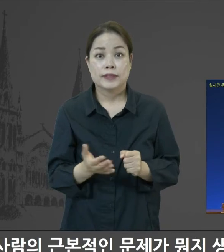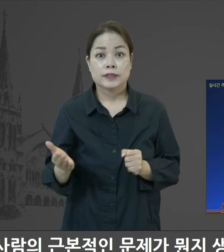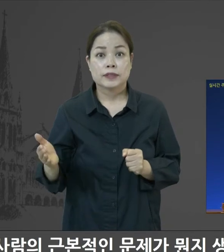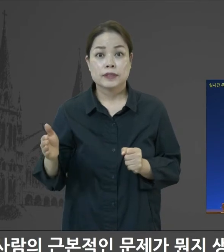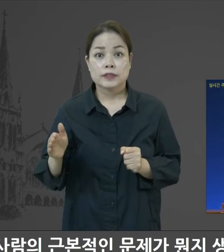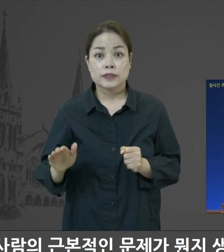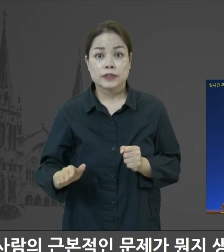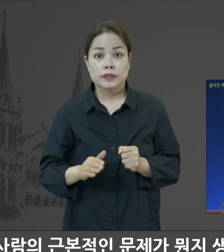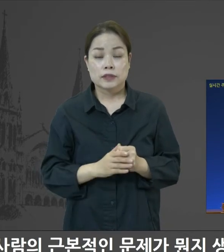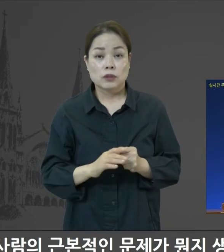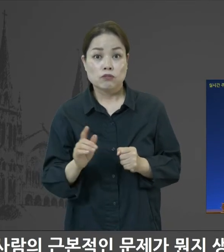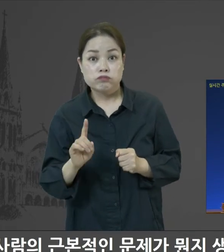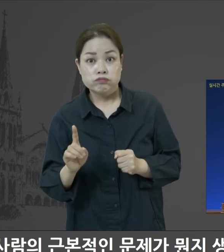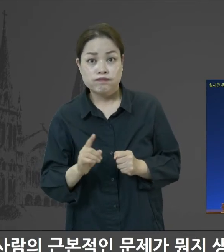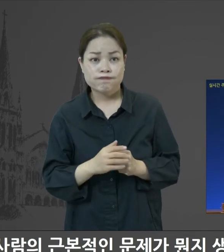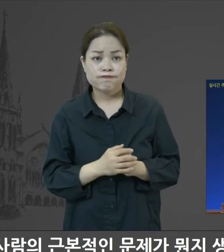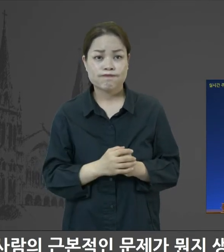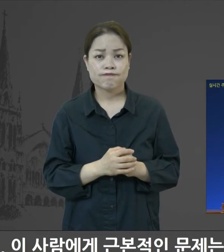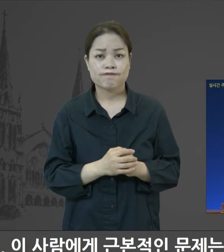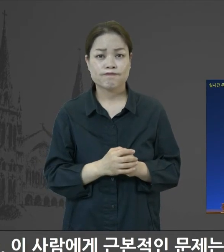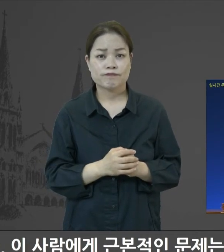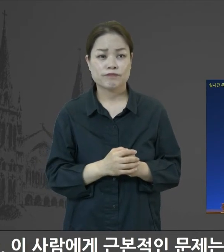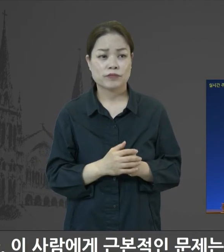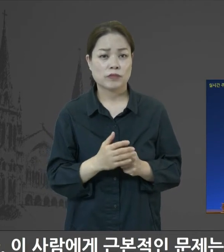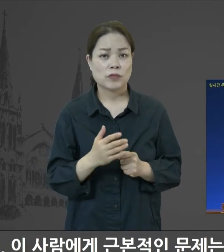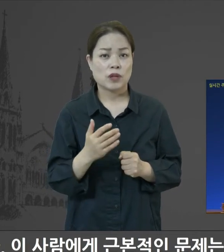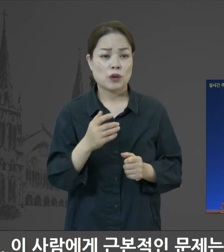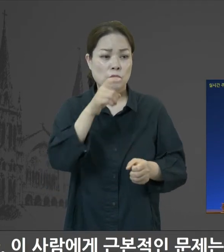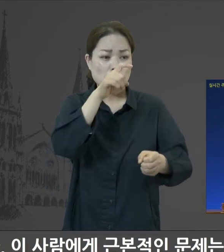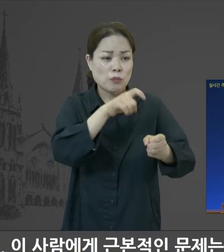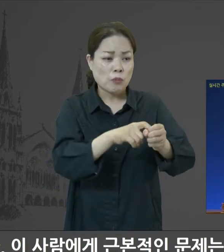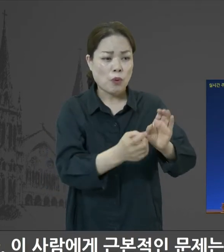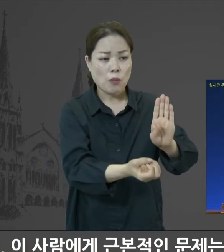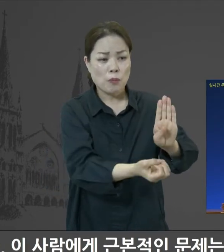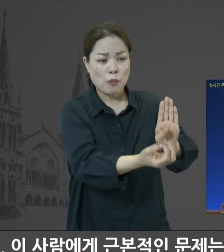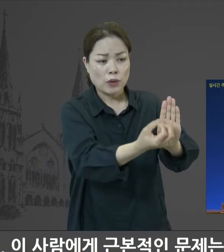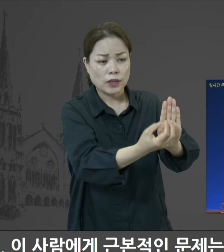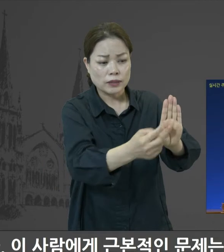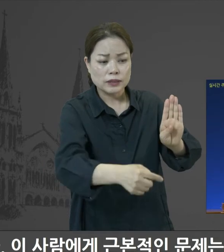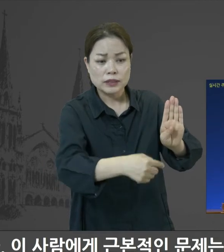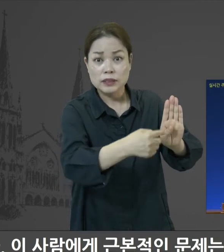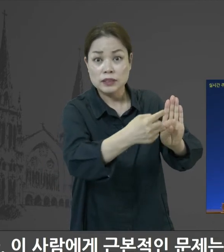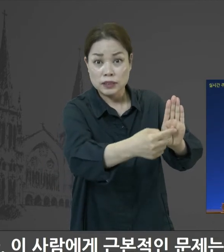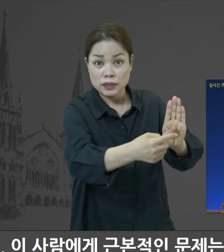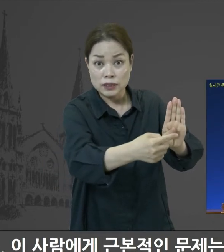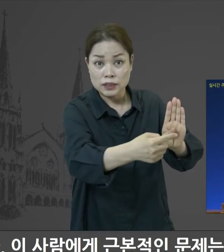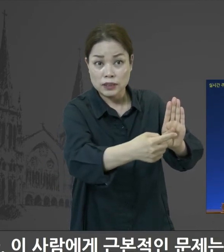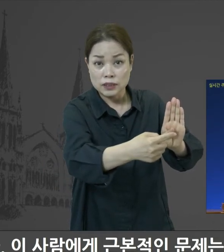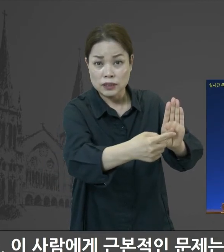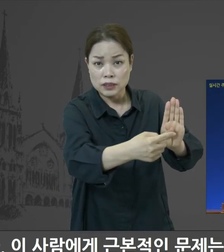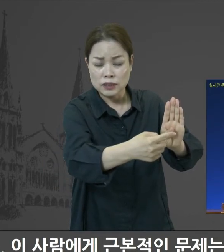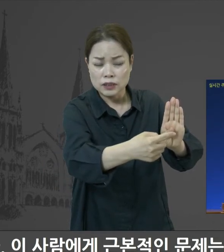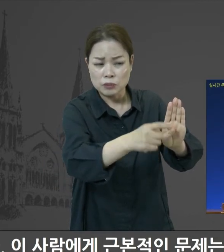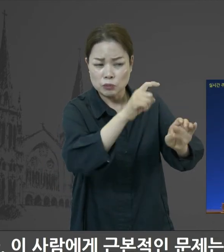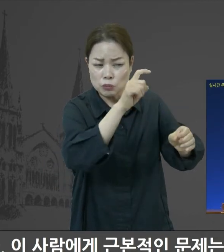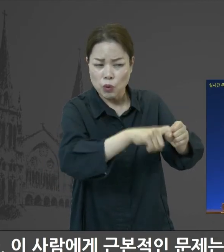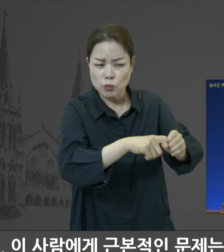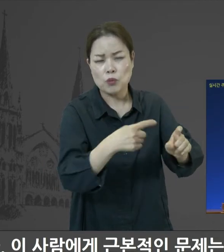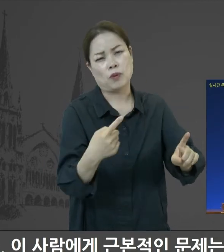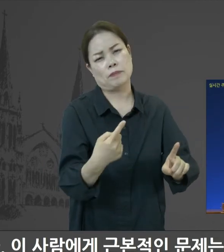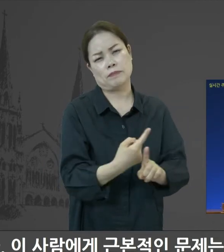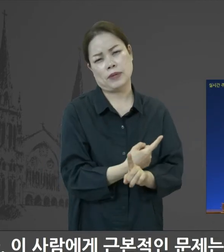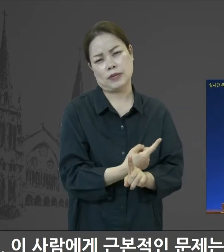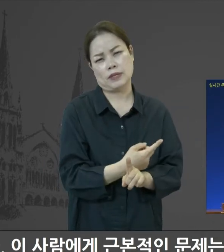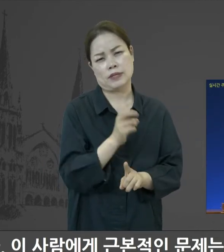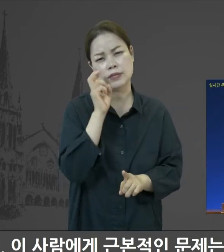그러나 어느덧 그의 목표는 베데스다 연못으로 들어가는 것으로 바뀌지 않았나, 그런 생각을 해보게